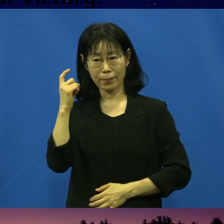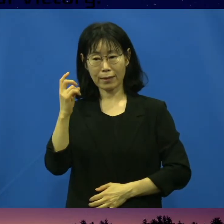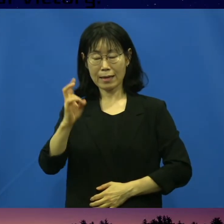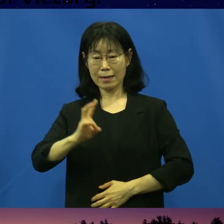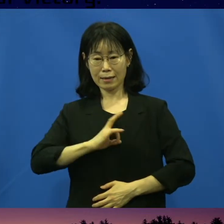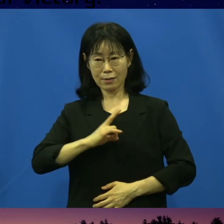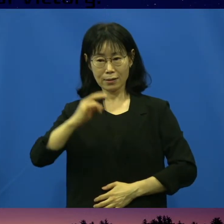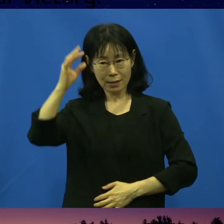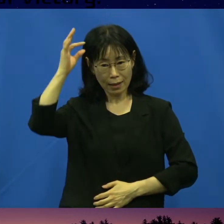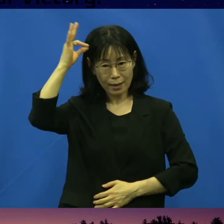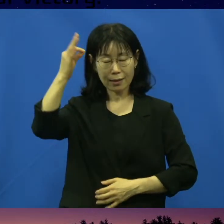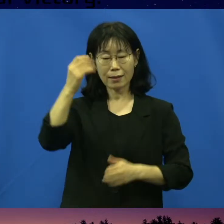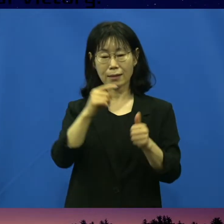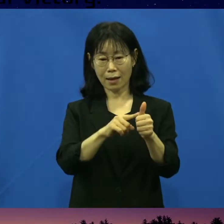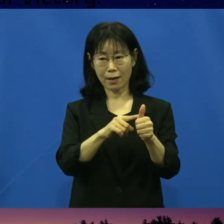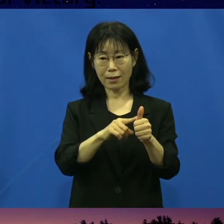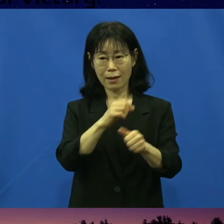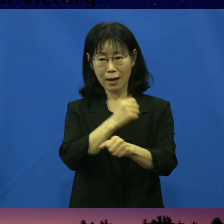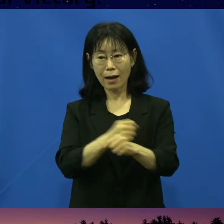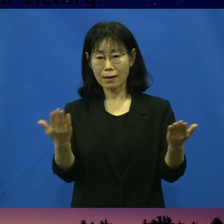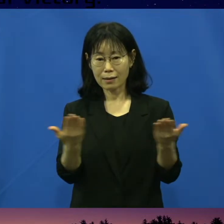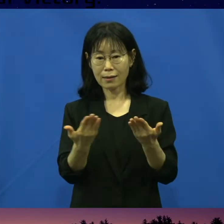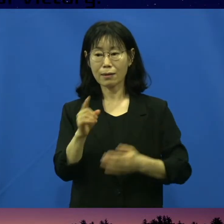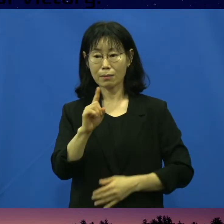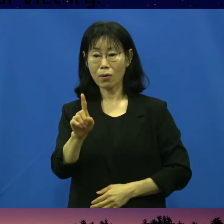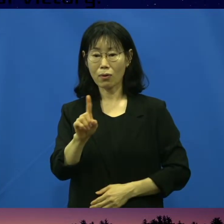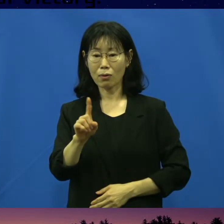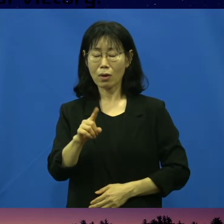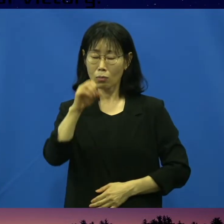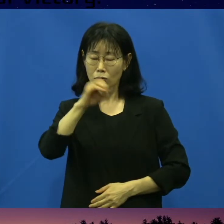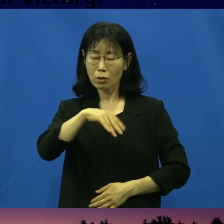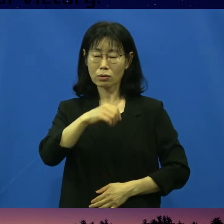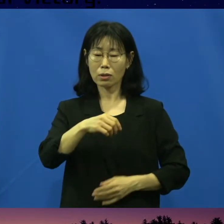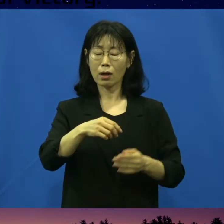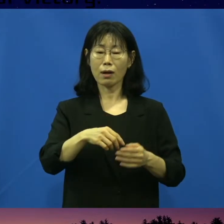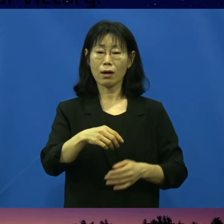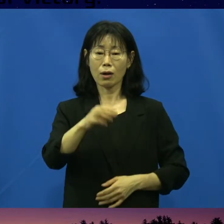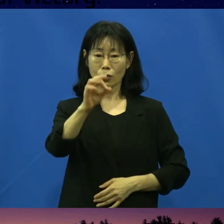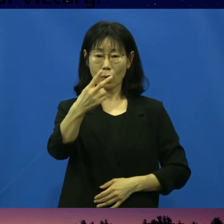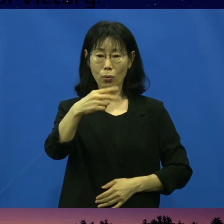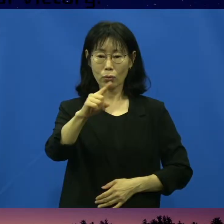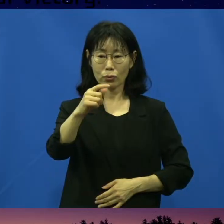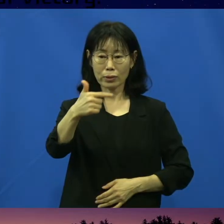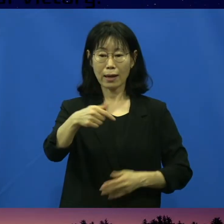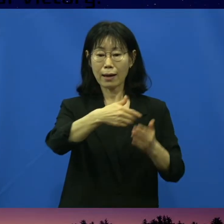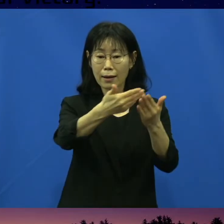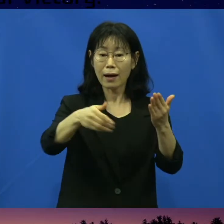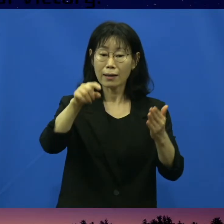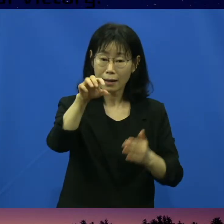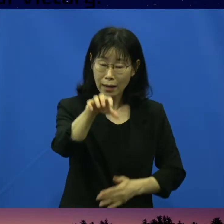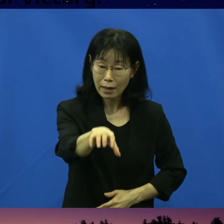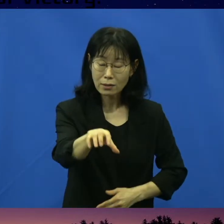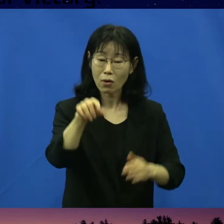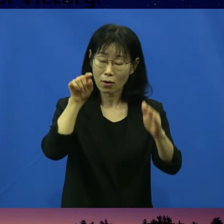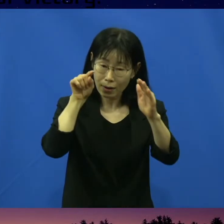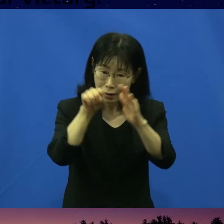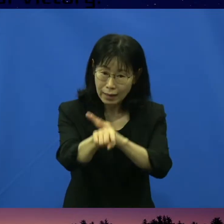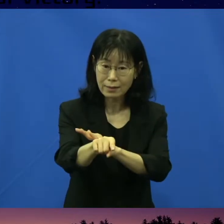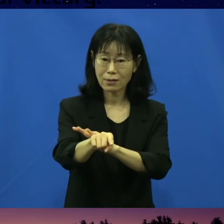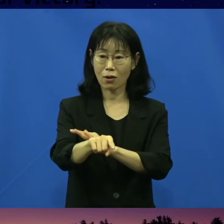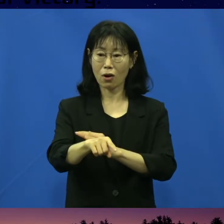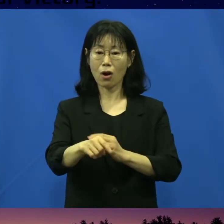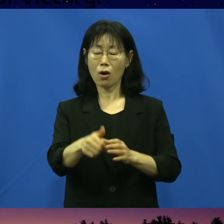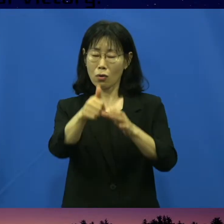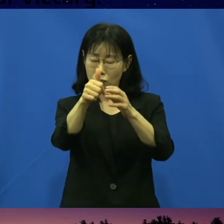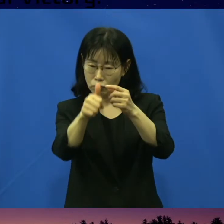않아요. 여러분, 그냥 요단강에 가서 물을 씻어라. 그 말은 뭐예요? 하나님이 너를 살리신다는 거잖아요. 하나님만이 구원의